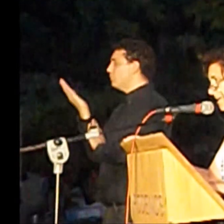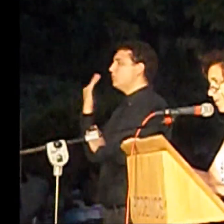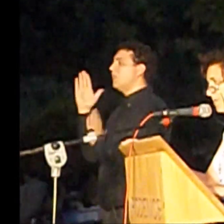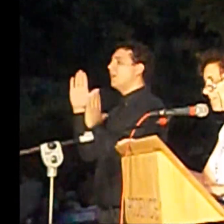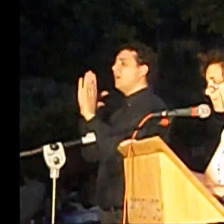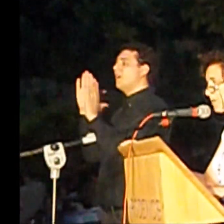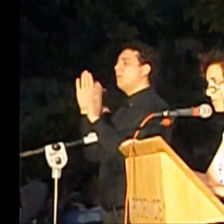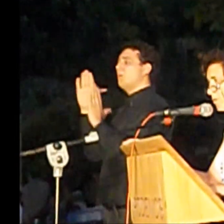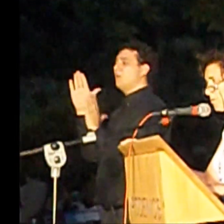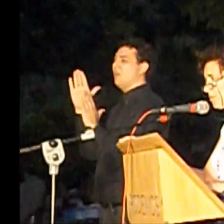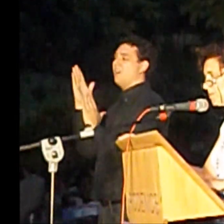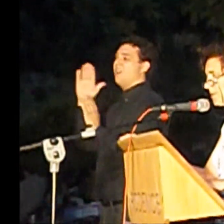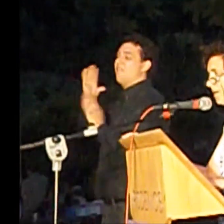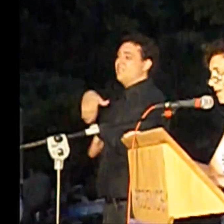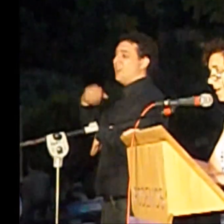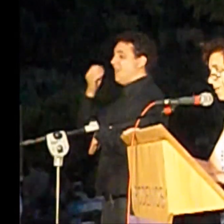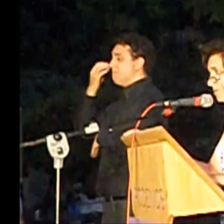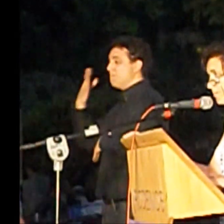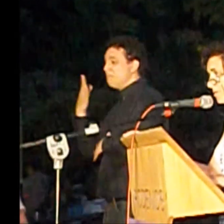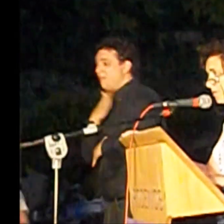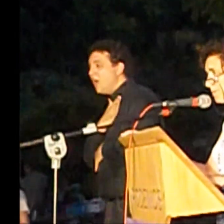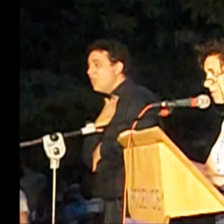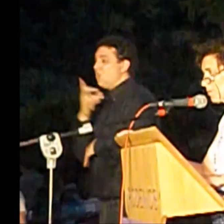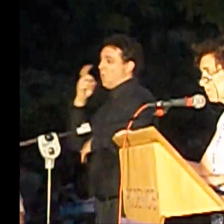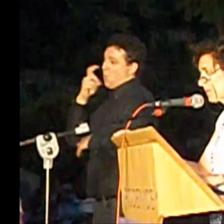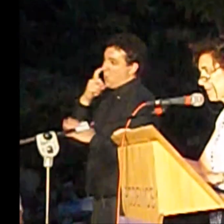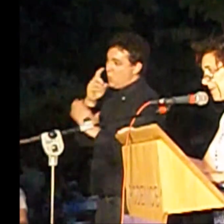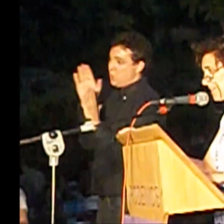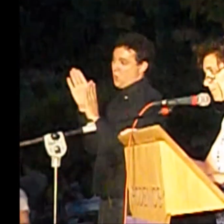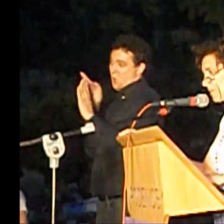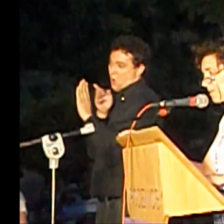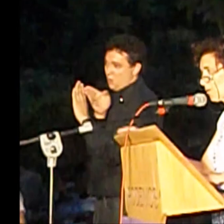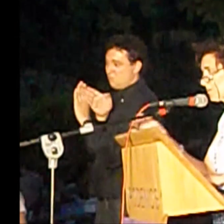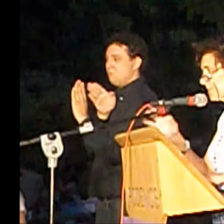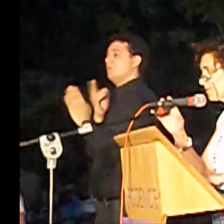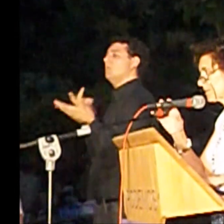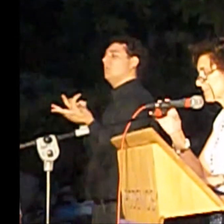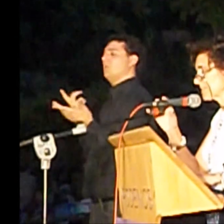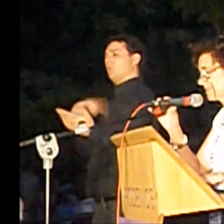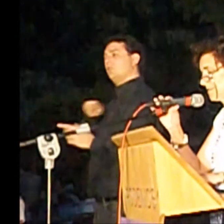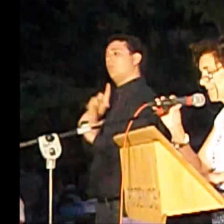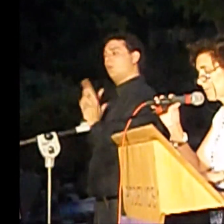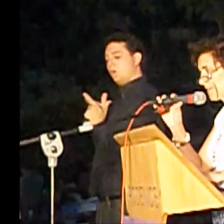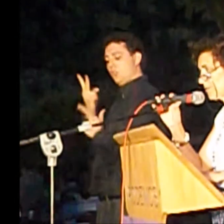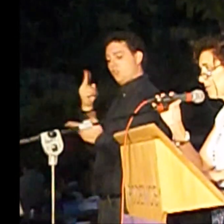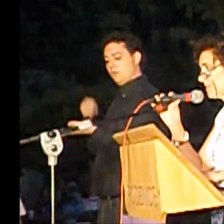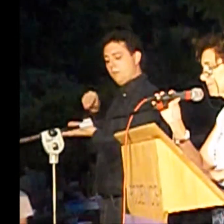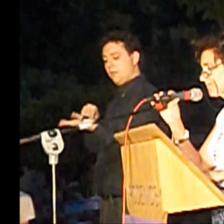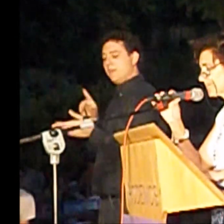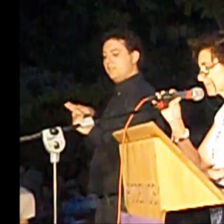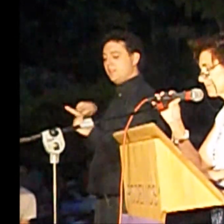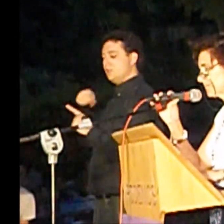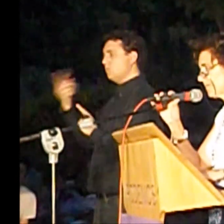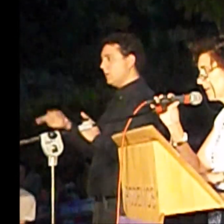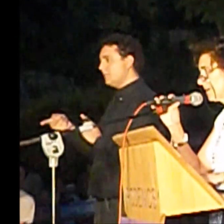finales de mayo, principios de junio. Nos hemos reunido un par de veces porque luego vinieron las